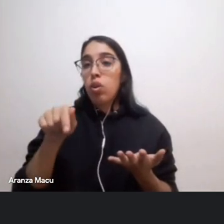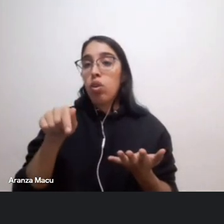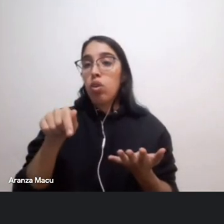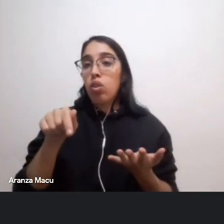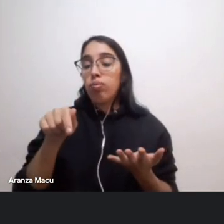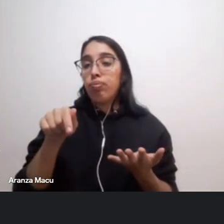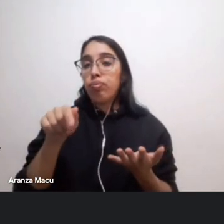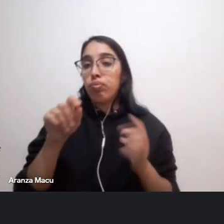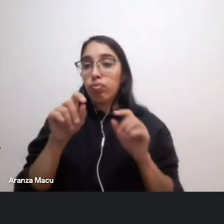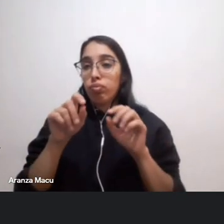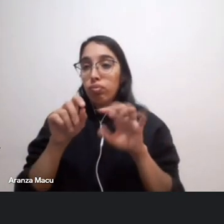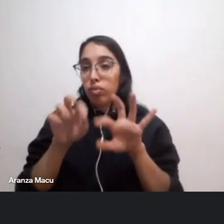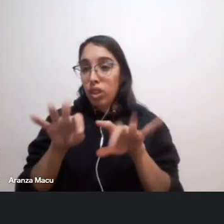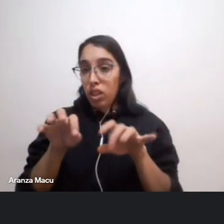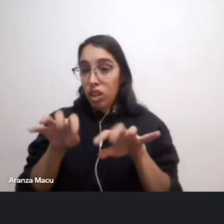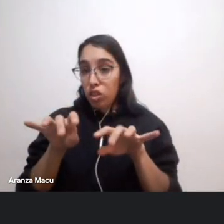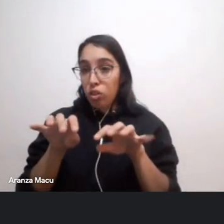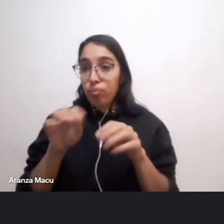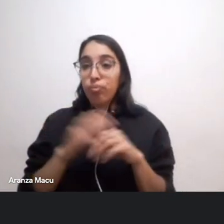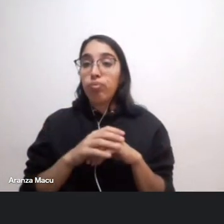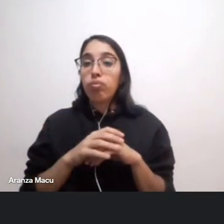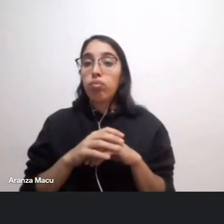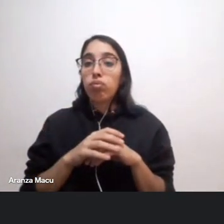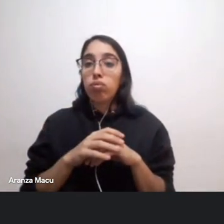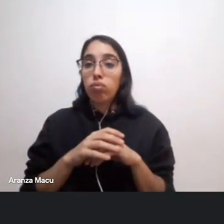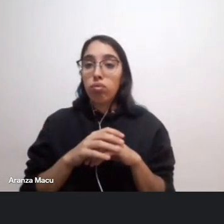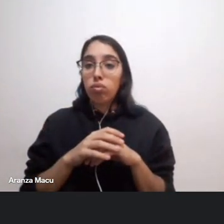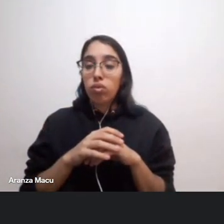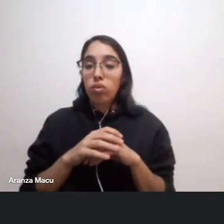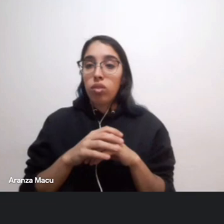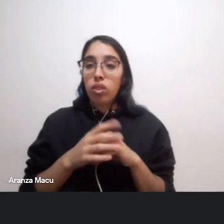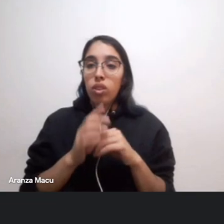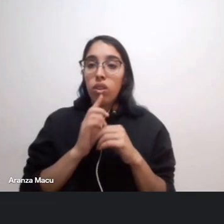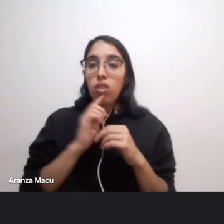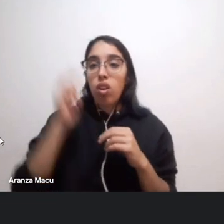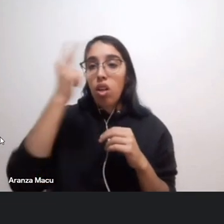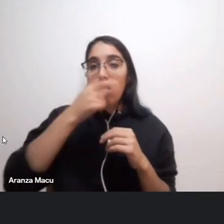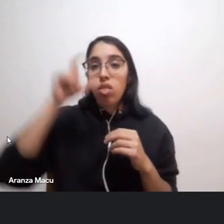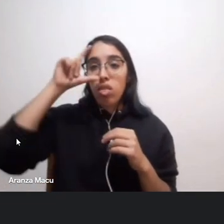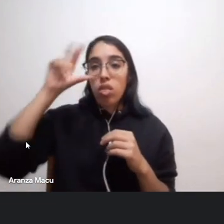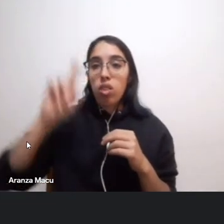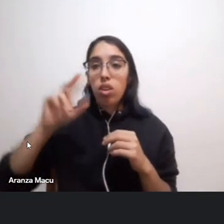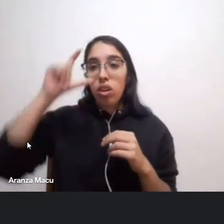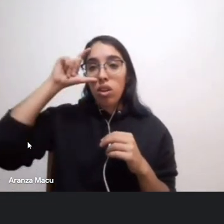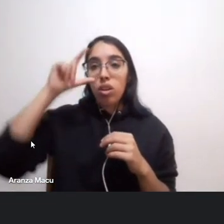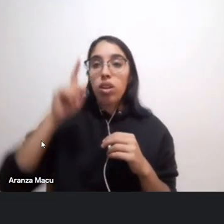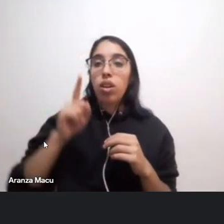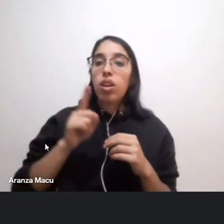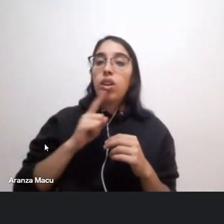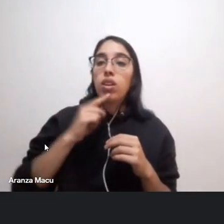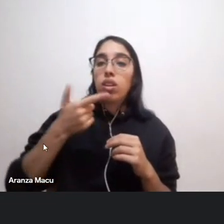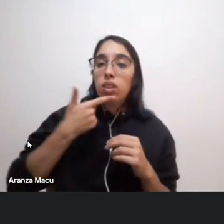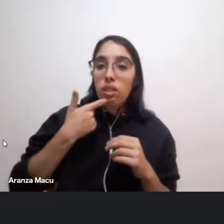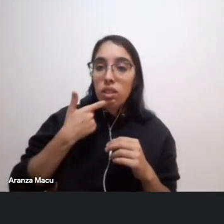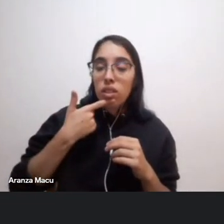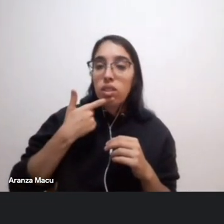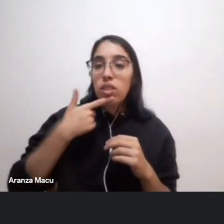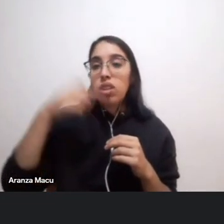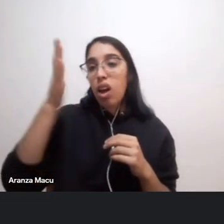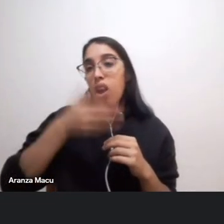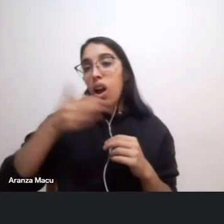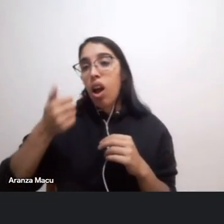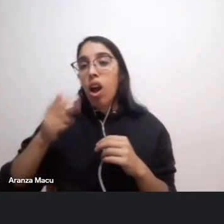be en presente, o sea, there is o there are, se traduce I existe. O sea, ya